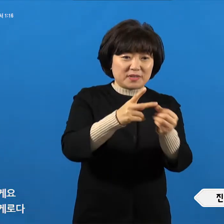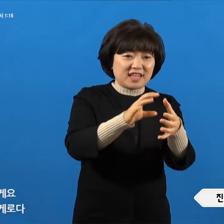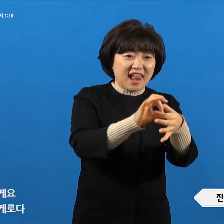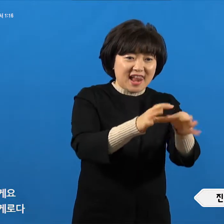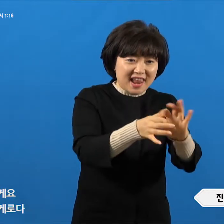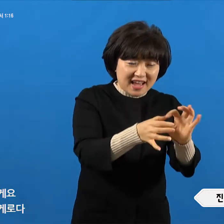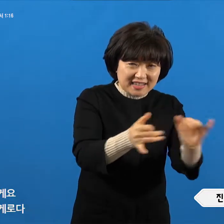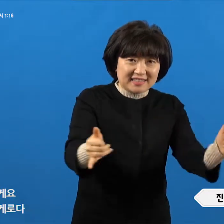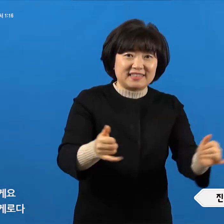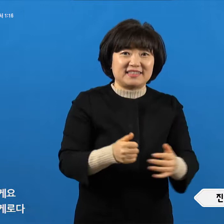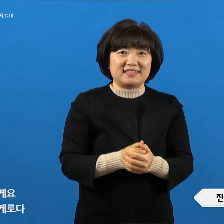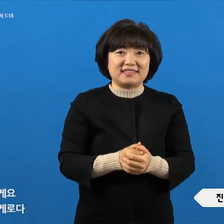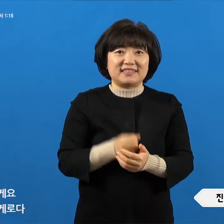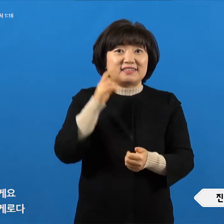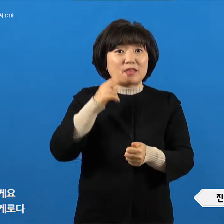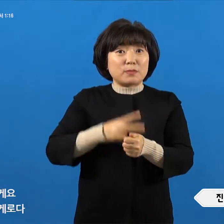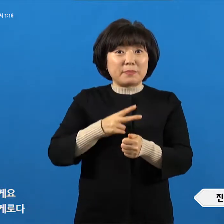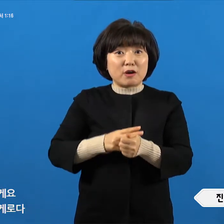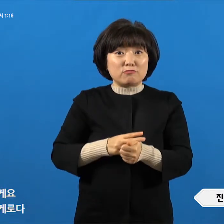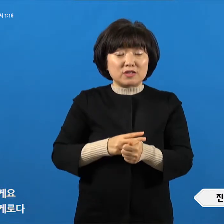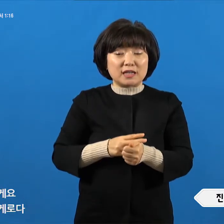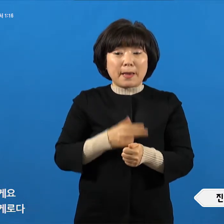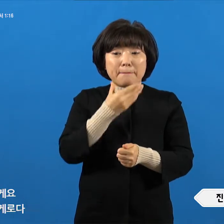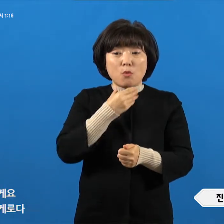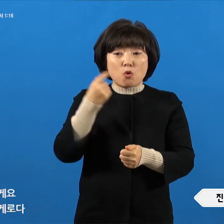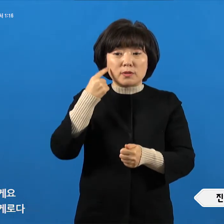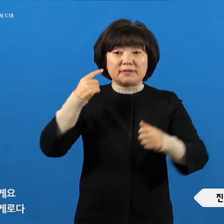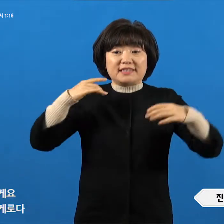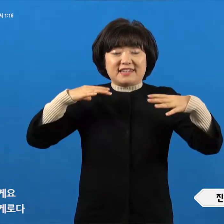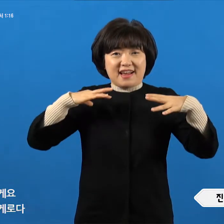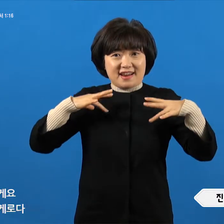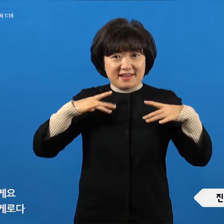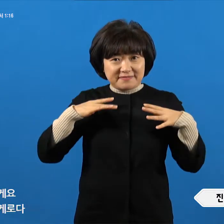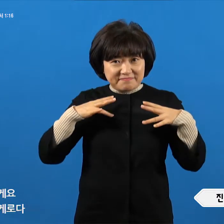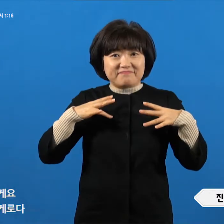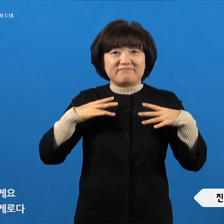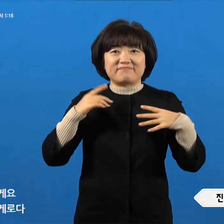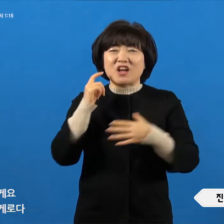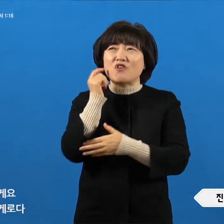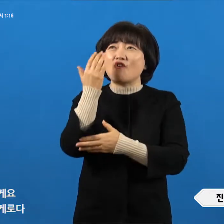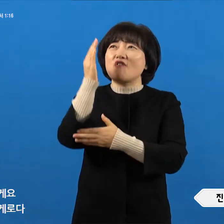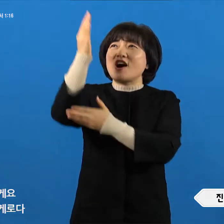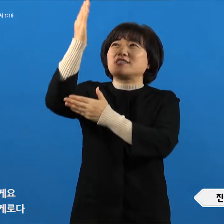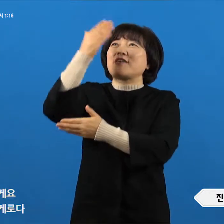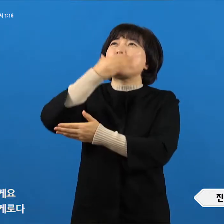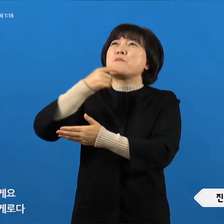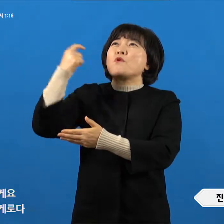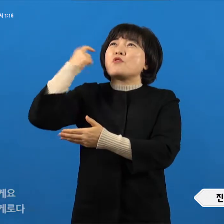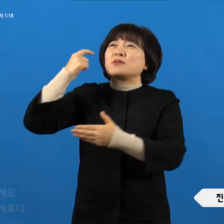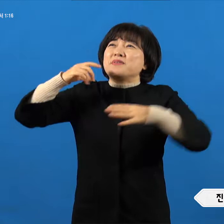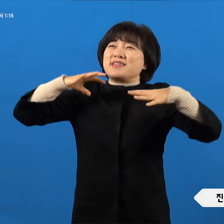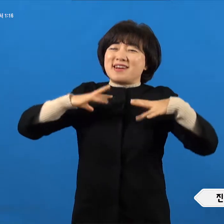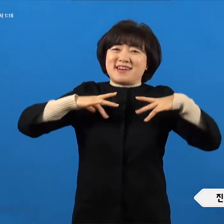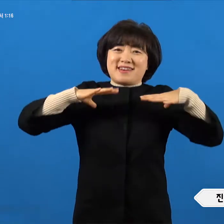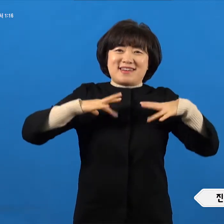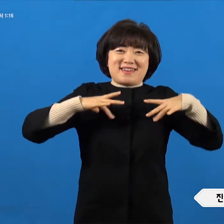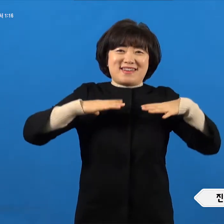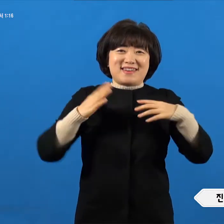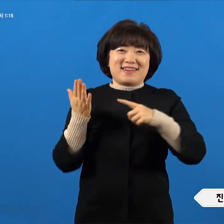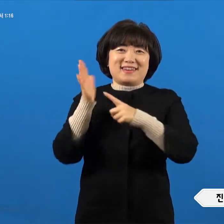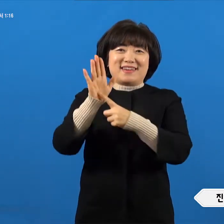헬라인에게로다. 사도 바울이 복음을 자랑스럽게 여기고 영광스러운 복음을 증거하는 이유를